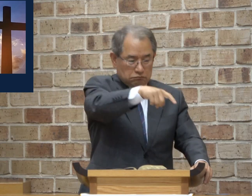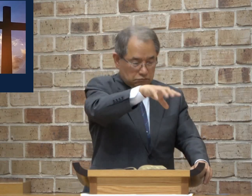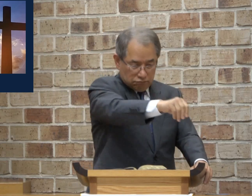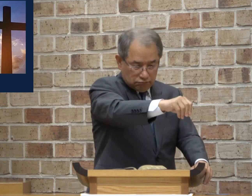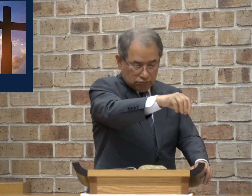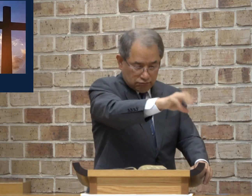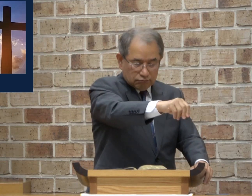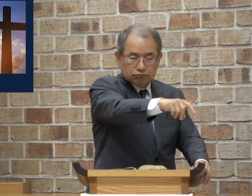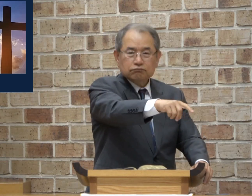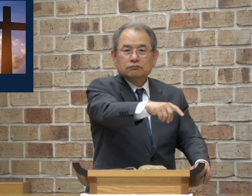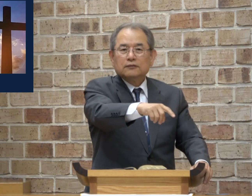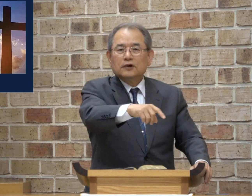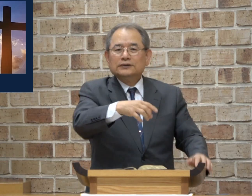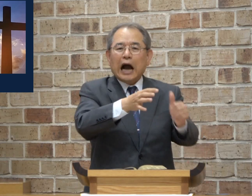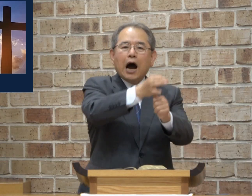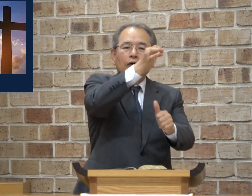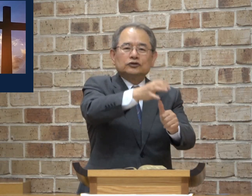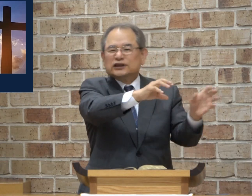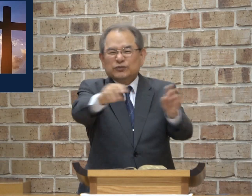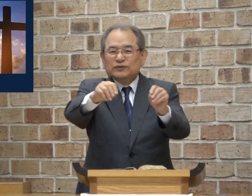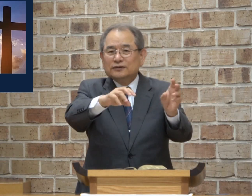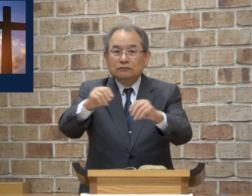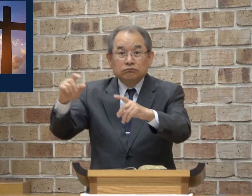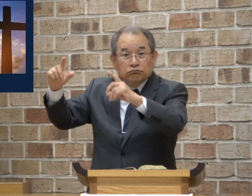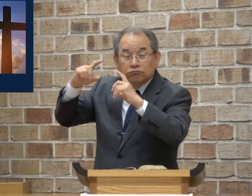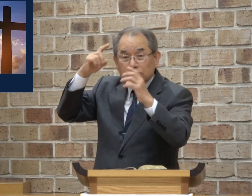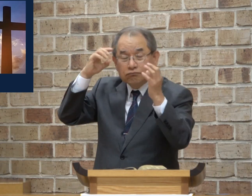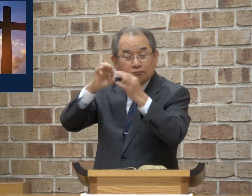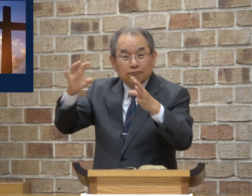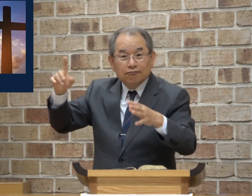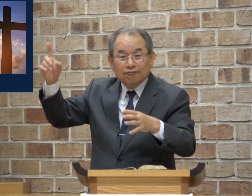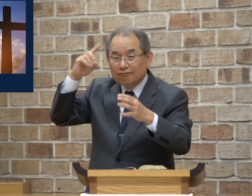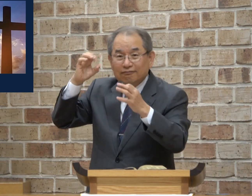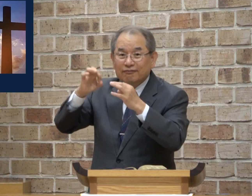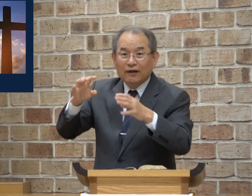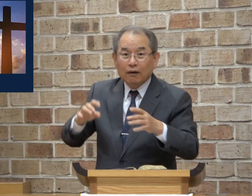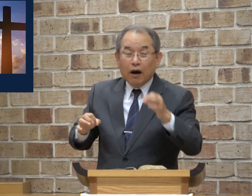상대가 그것을 멈추라고 얘기합니다. 사용을 금지하는